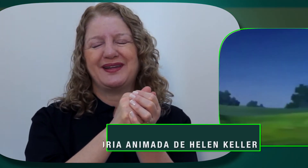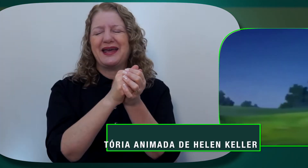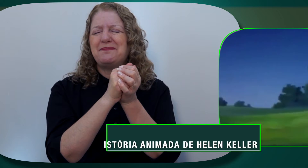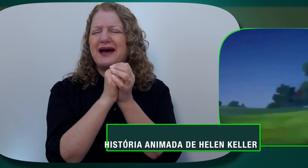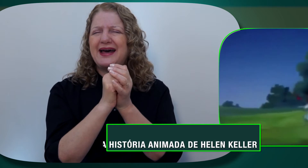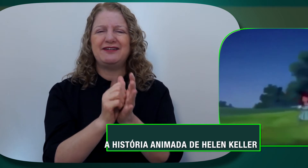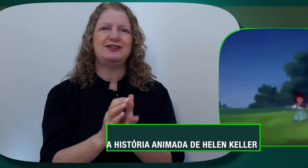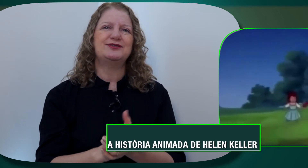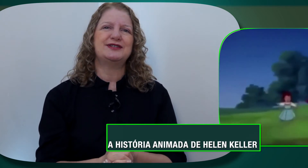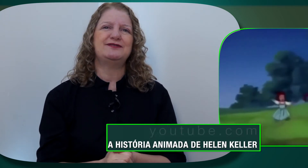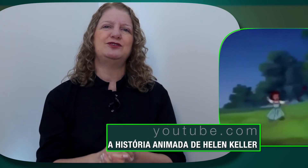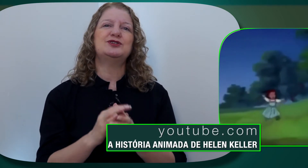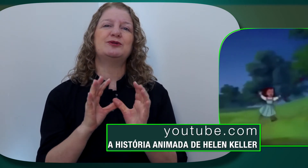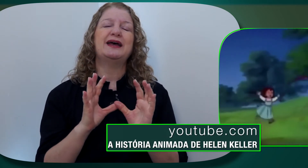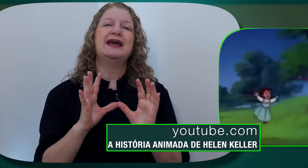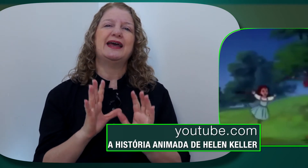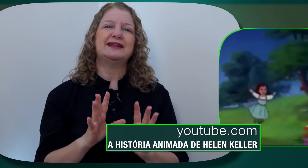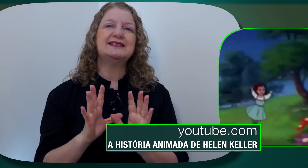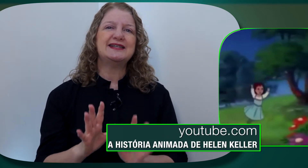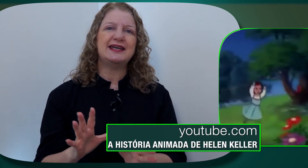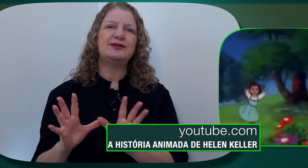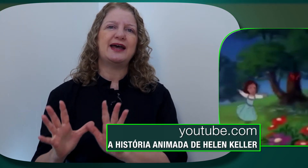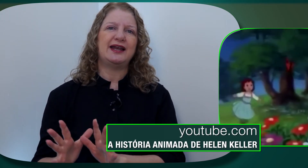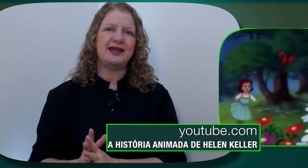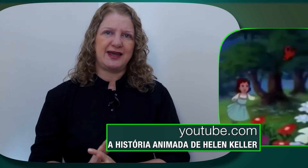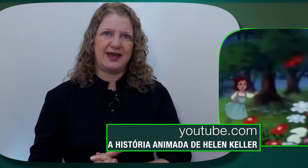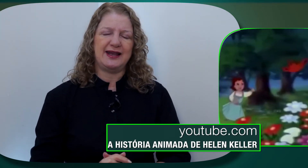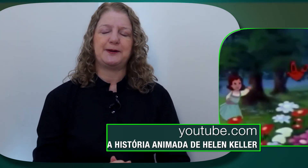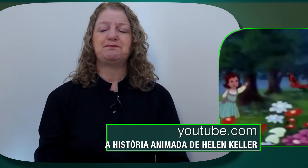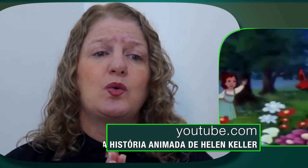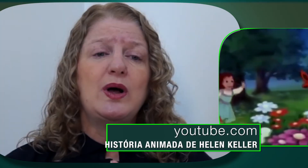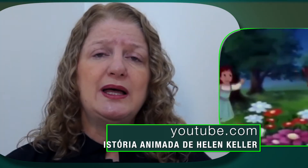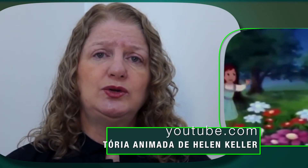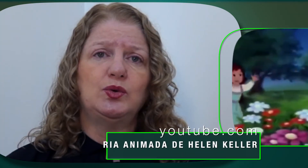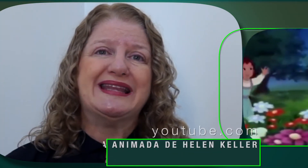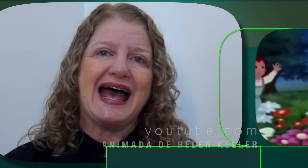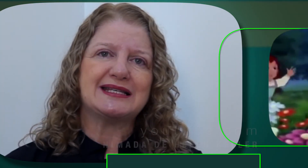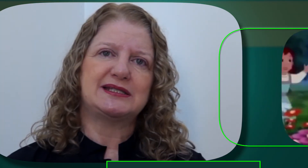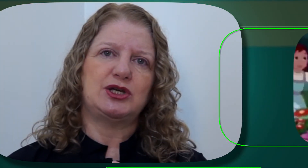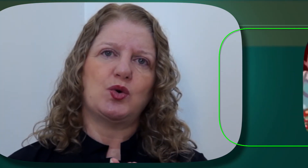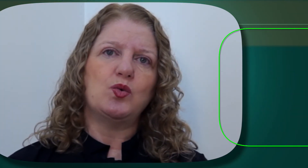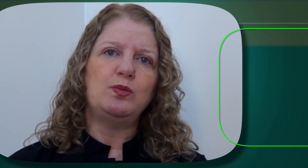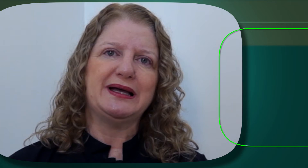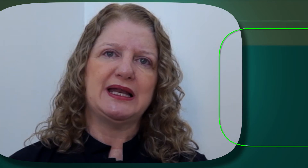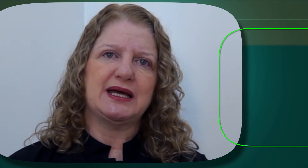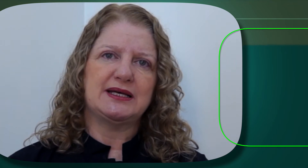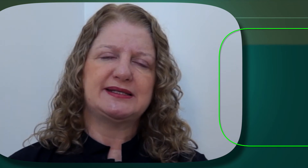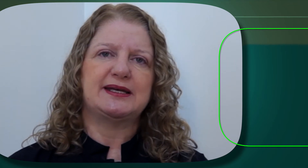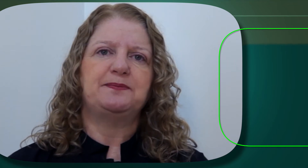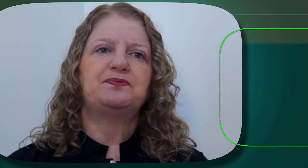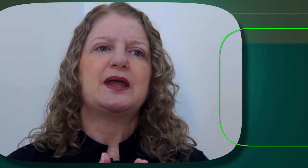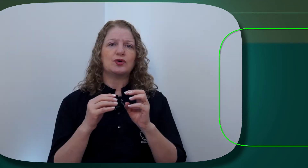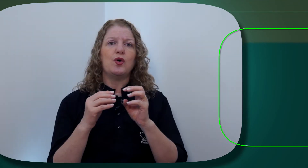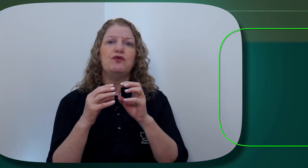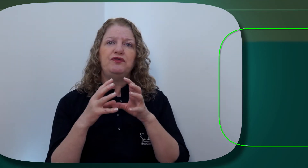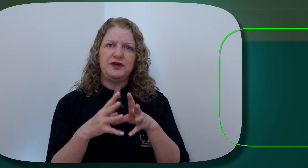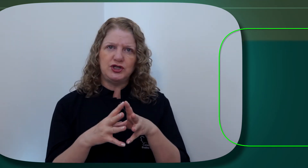É maravilhoso esse filme, chama Desenho da Helen Keller. Quando nasce uma criança